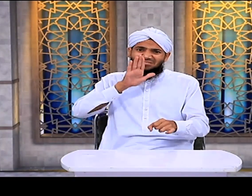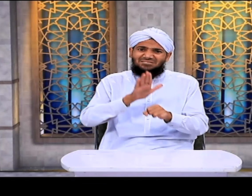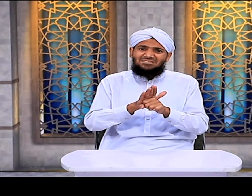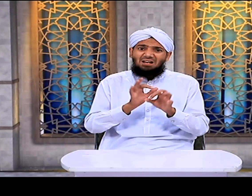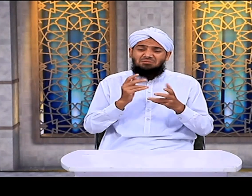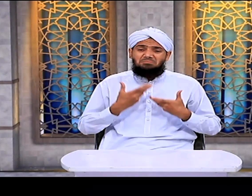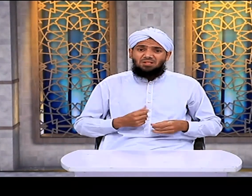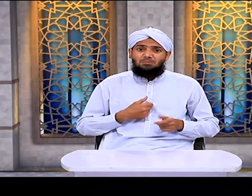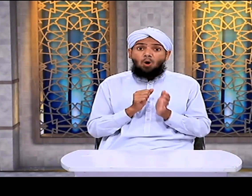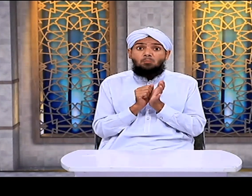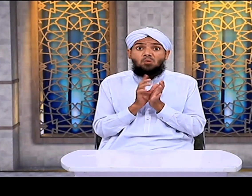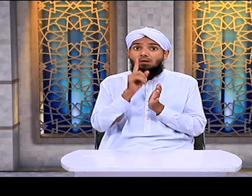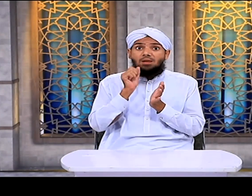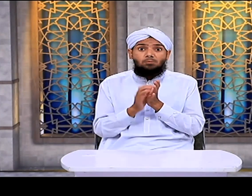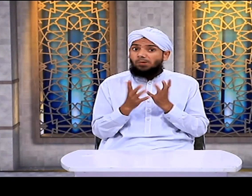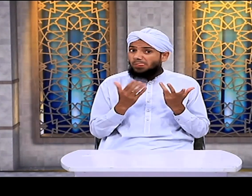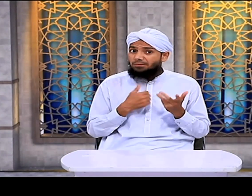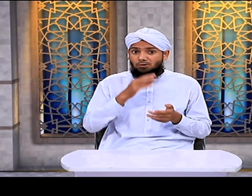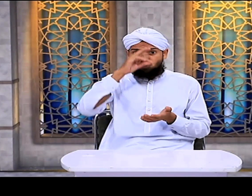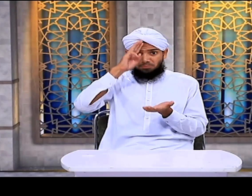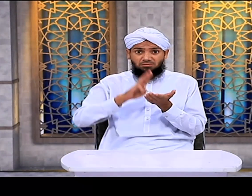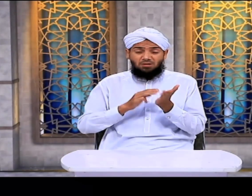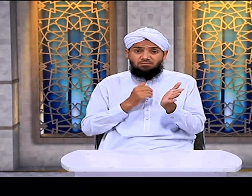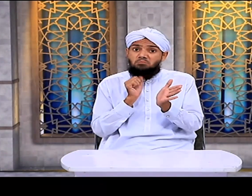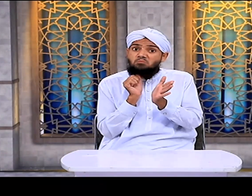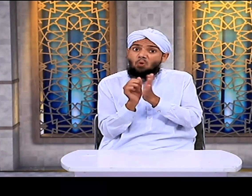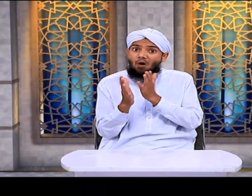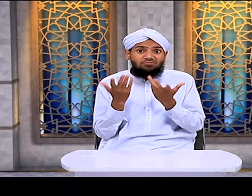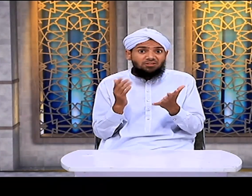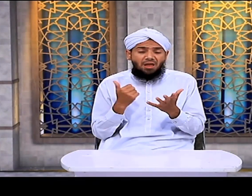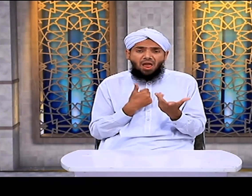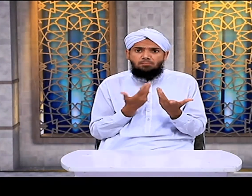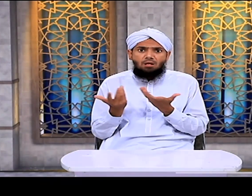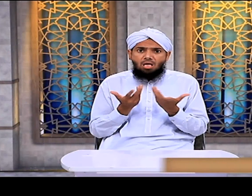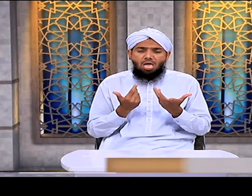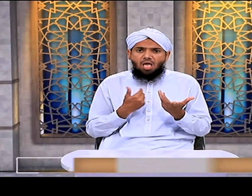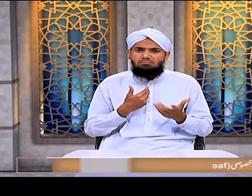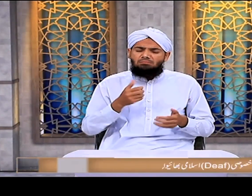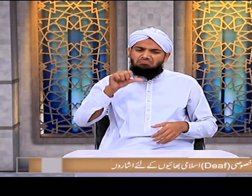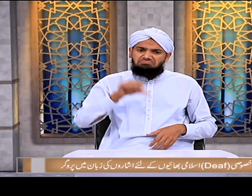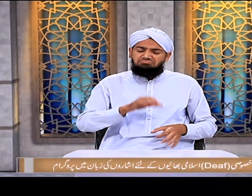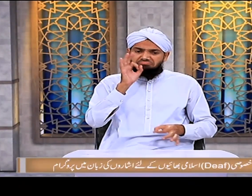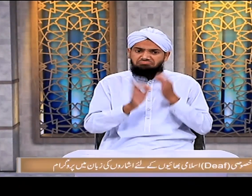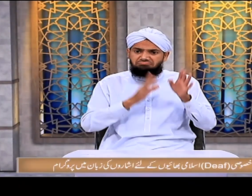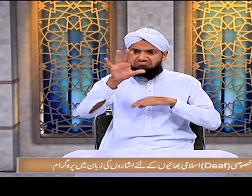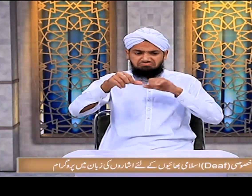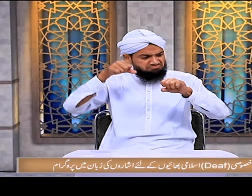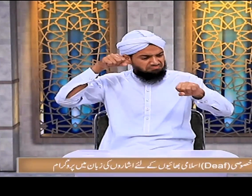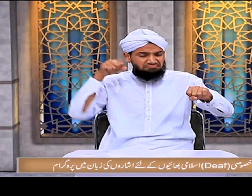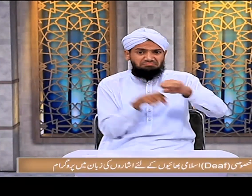مجھے معافی نہ ملی، شفاعت مصطفیٰ سے بھی محروم رہ گیا اور مجھے جہنم میں جھونک دیا گیا تو میرا